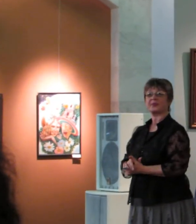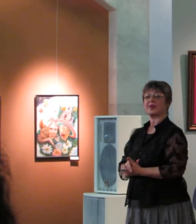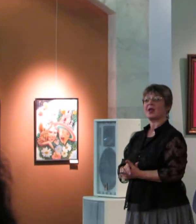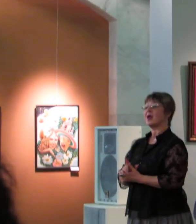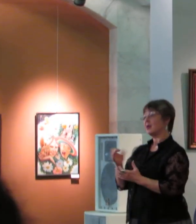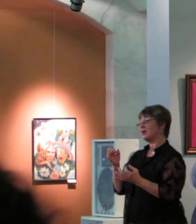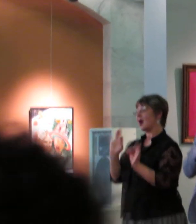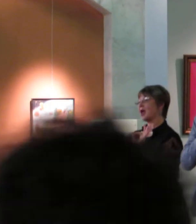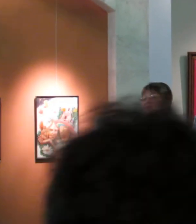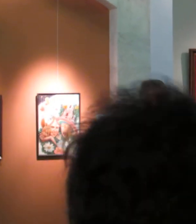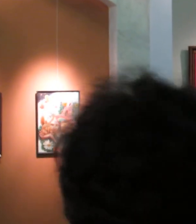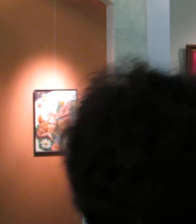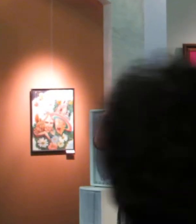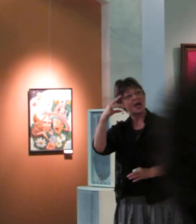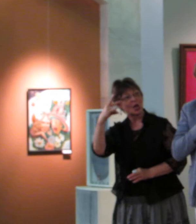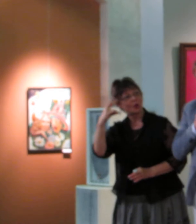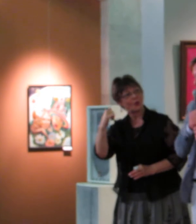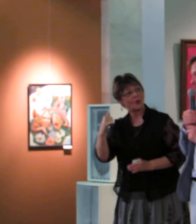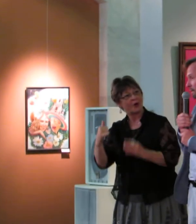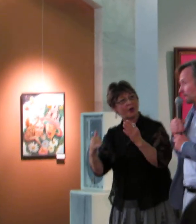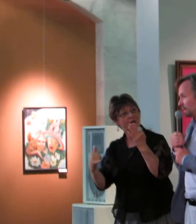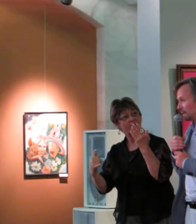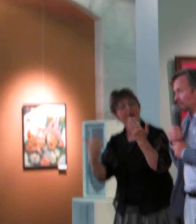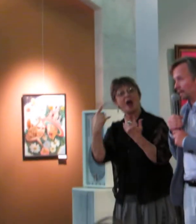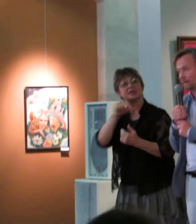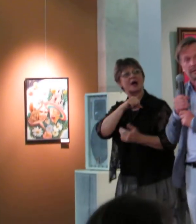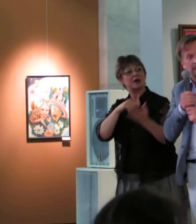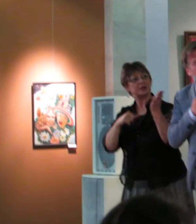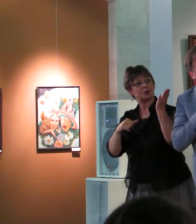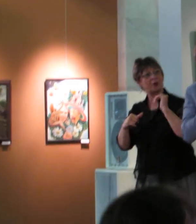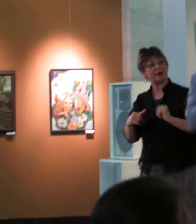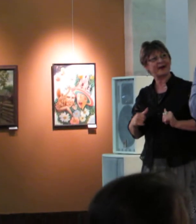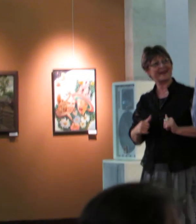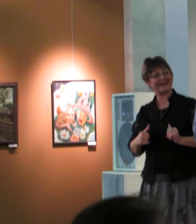И, конечно, Галина, а где вот сама, сам автор, где Галина?